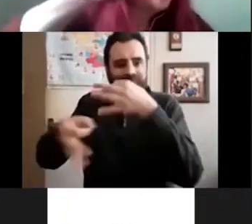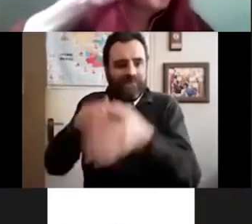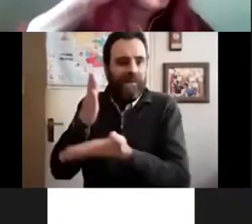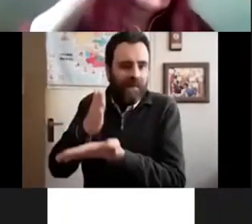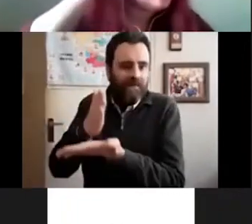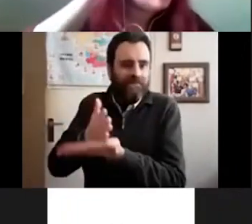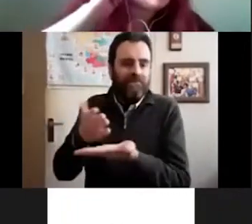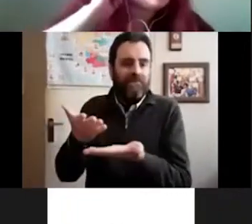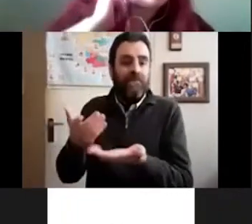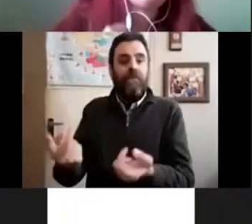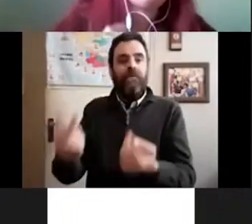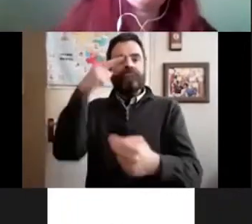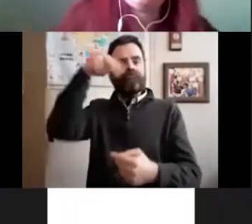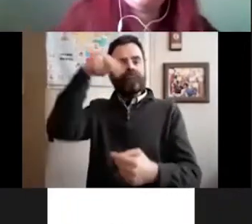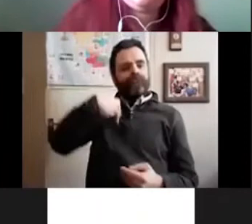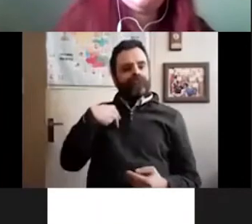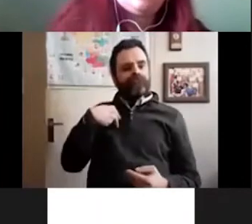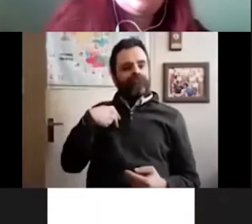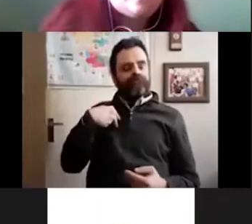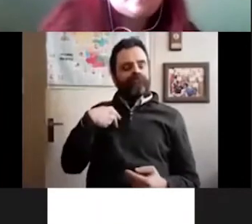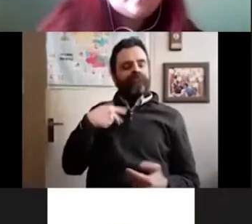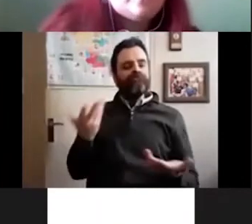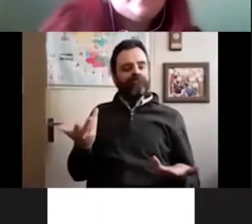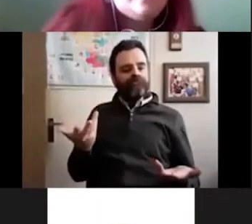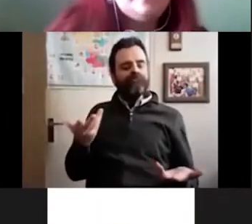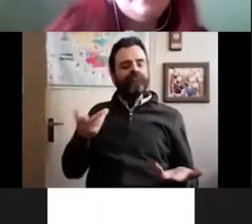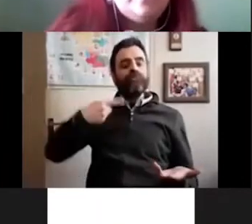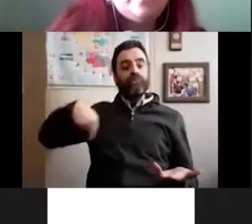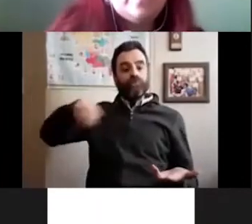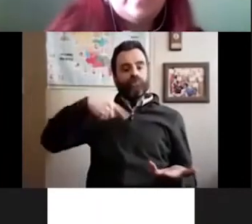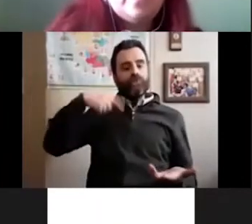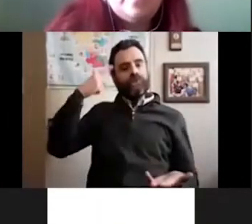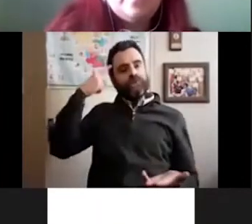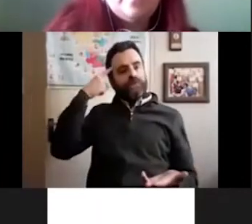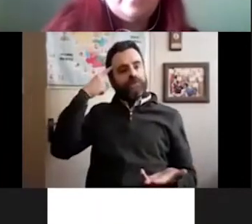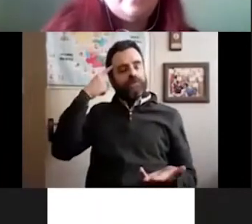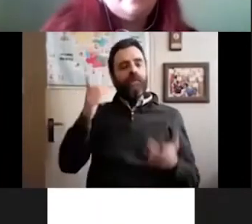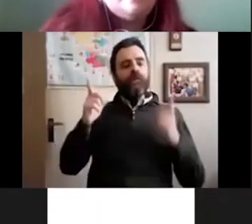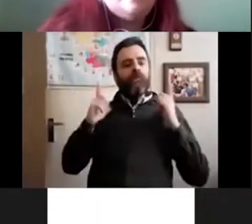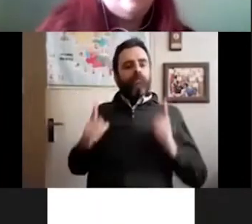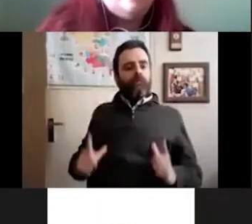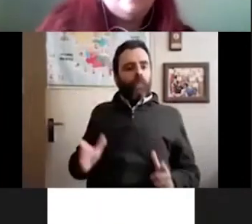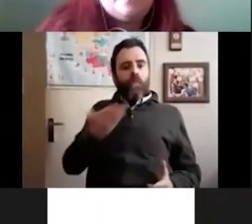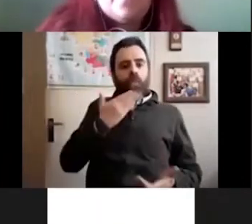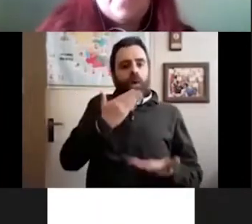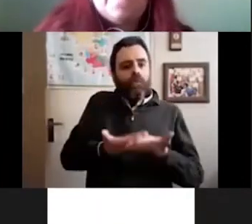dar, de cuidar mucho, de explicar en la clase, pero ¿y nosotros qué pasa?